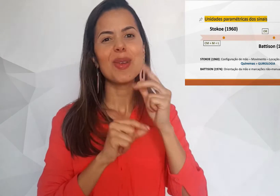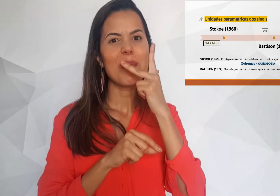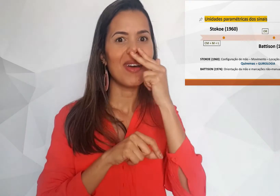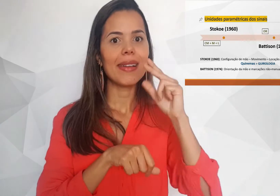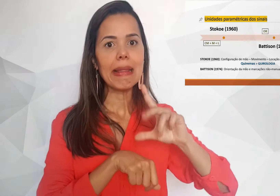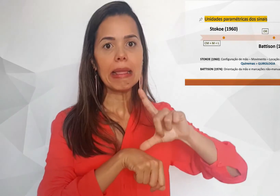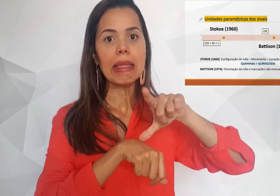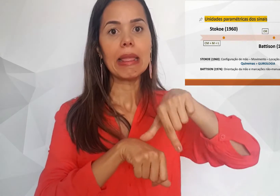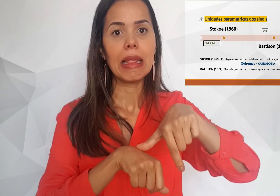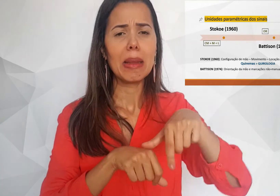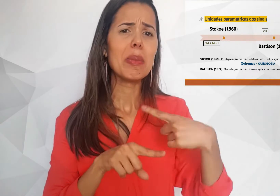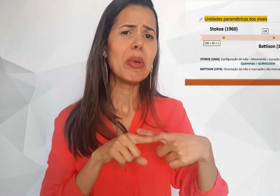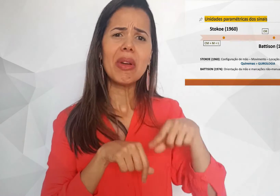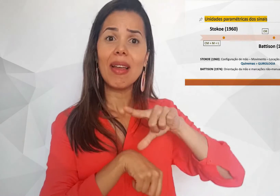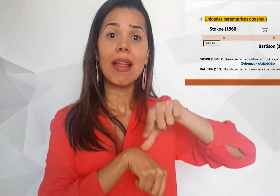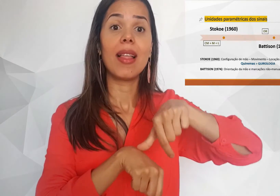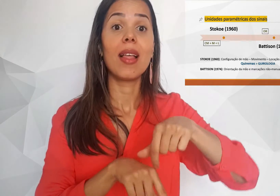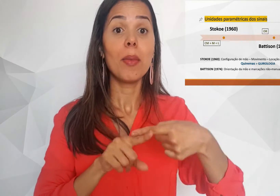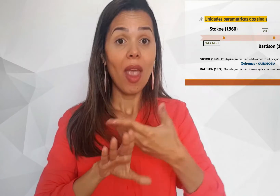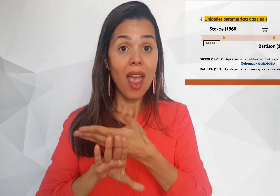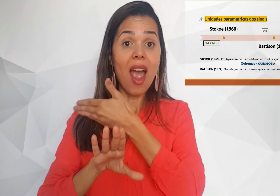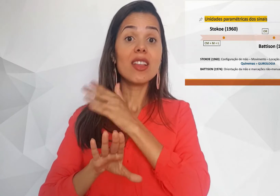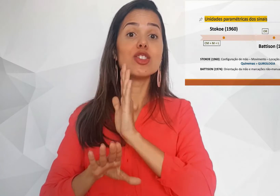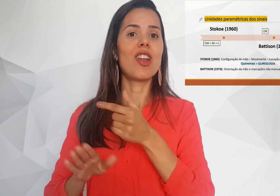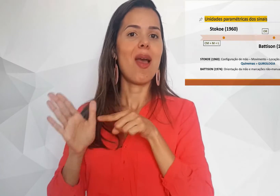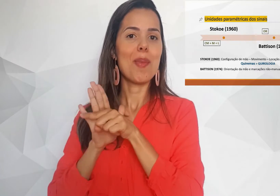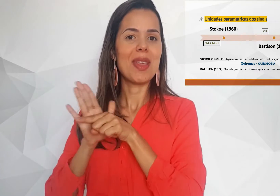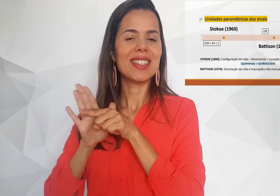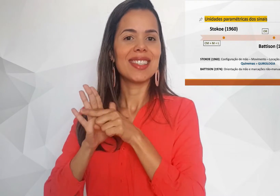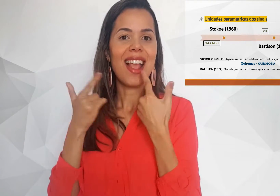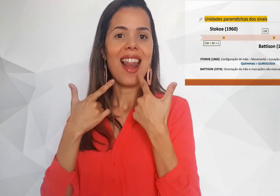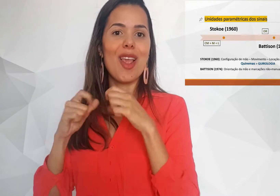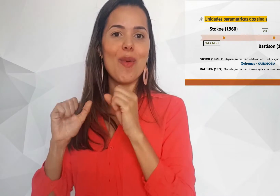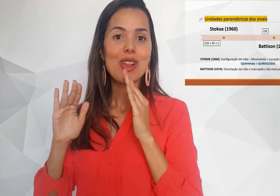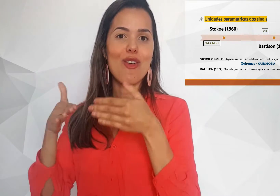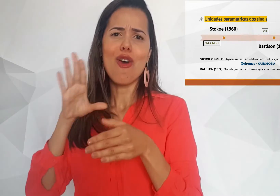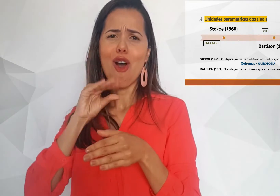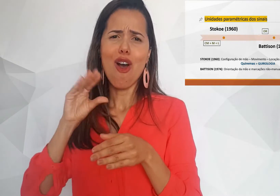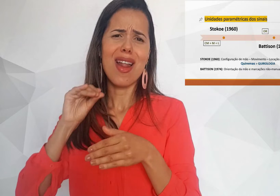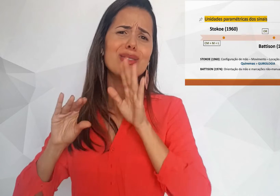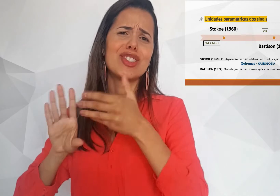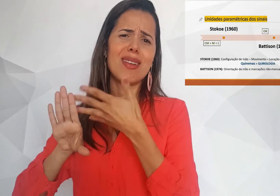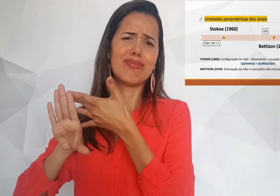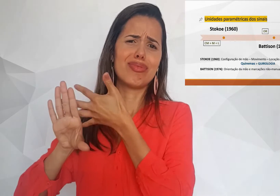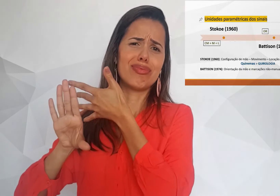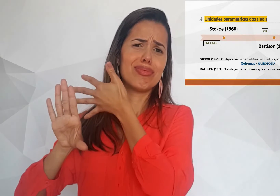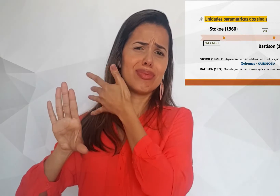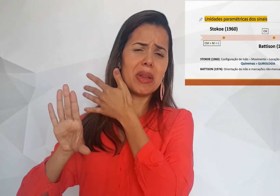ocorre tardiamente. Tardiamente em que sentido? Porque a linguística, ela enquanto um campo, enquanto uma ciência